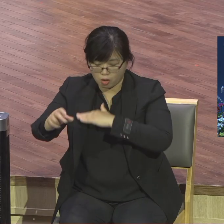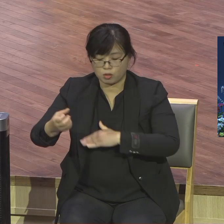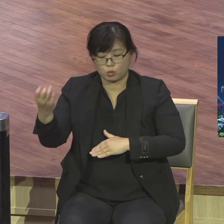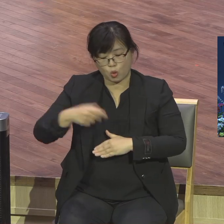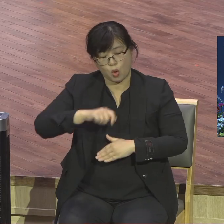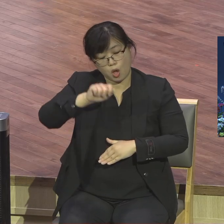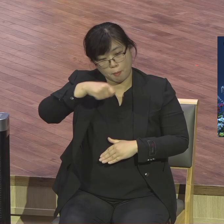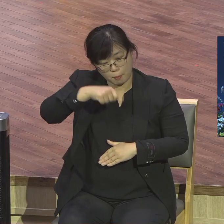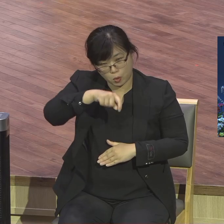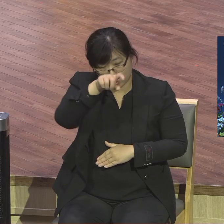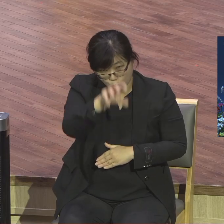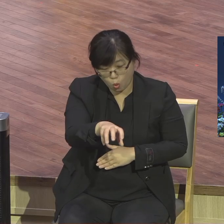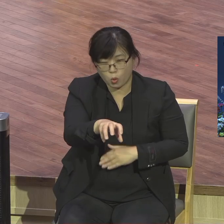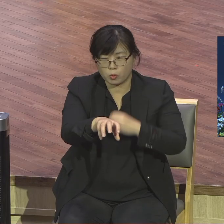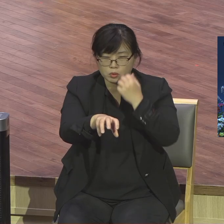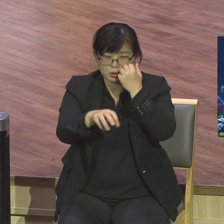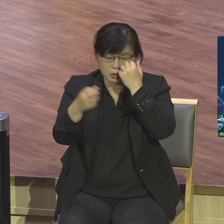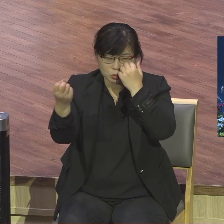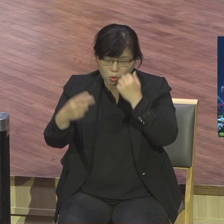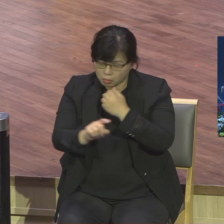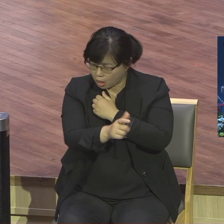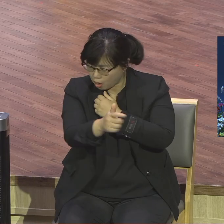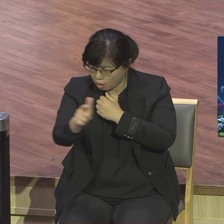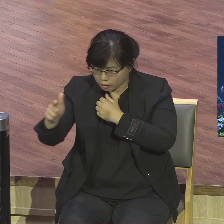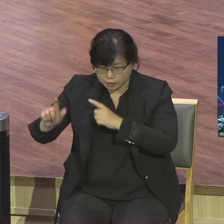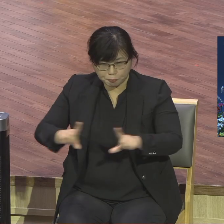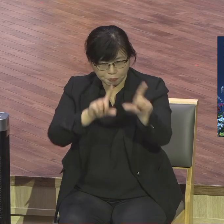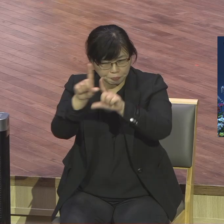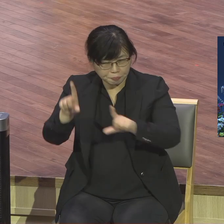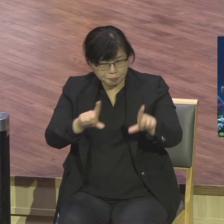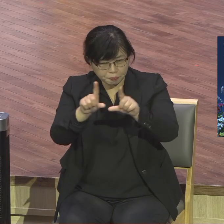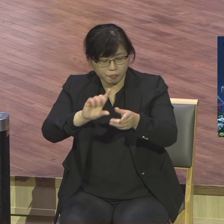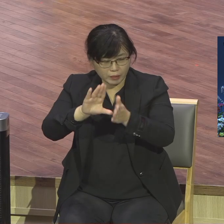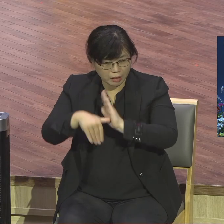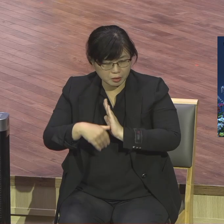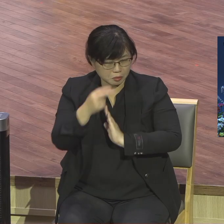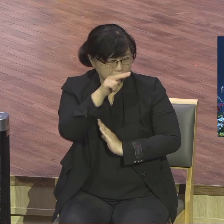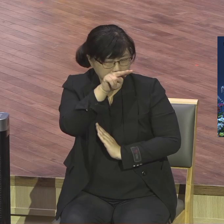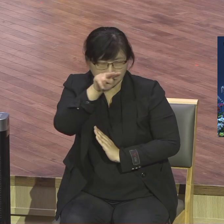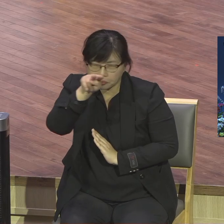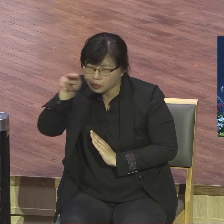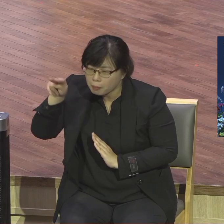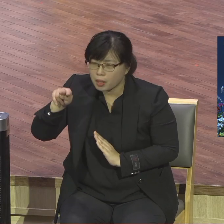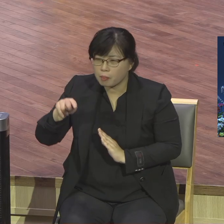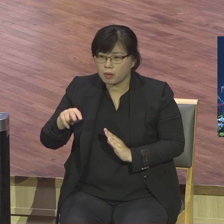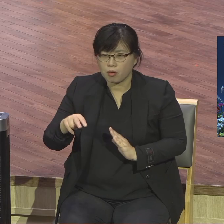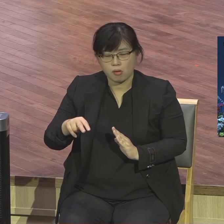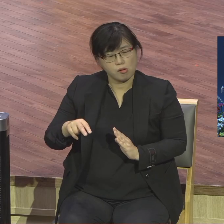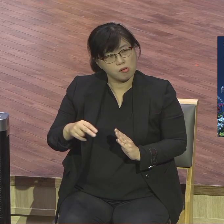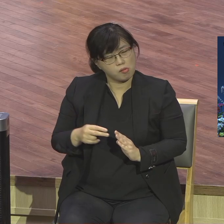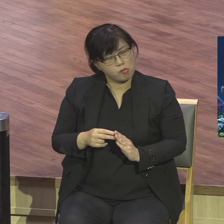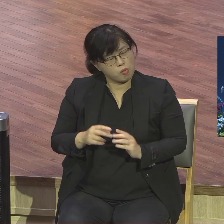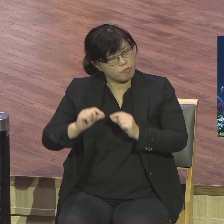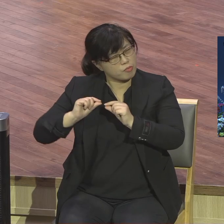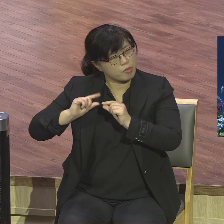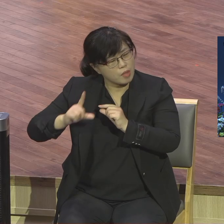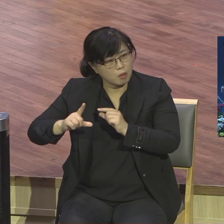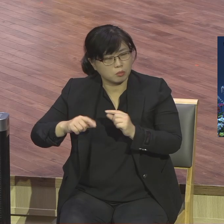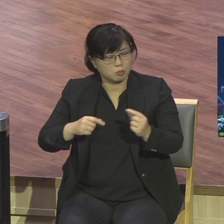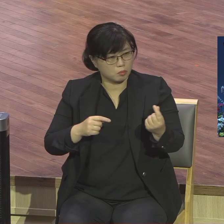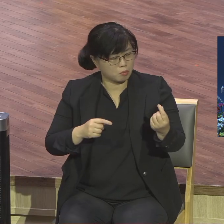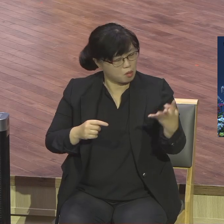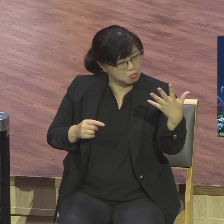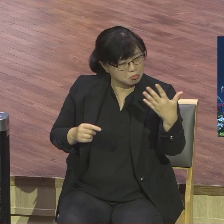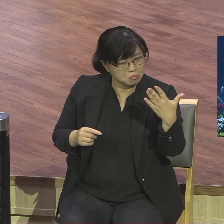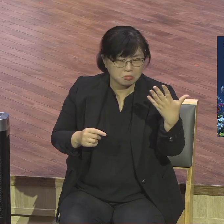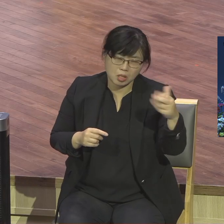거의 3분의 2는 좀 이상하게 보여요 모습 자체도 틀려요 여러분처럼 깔끔하지 않아요